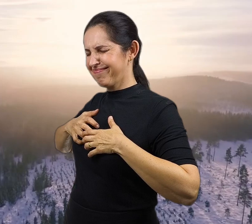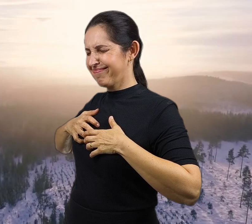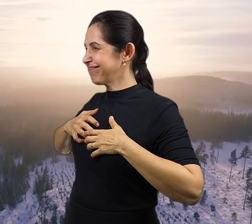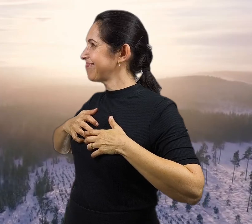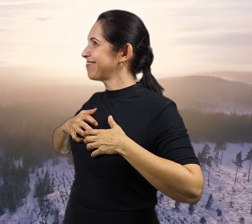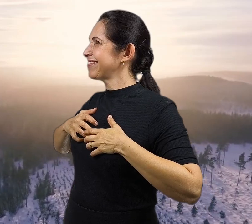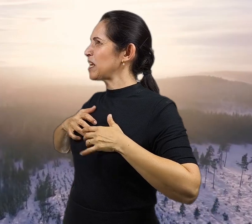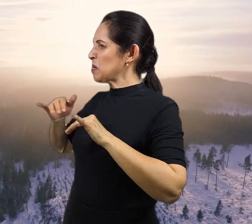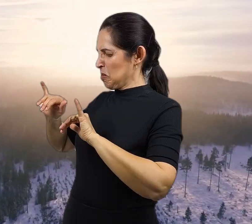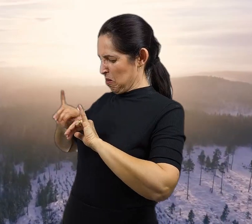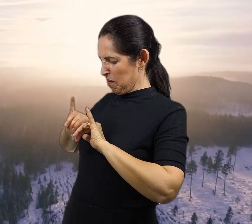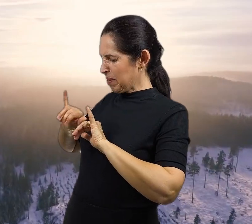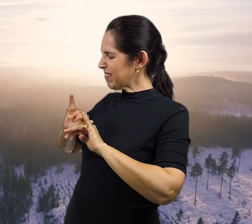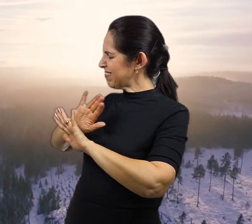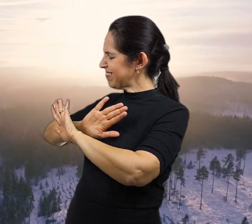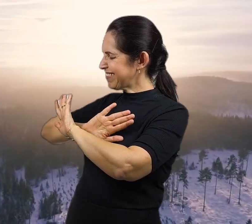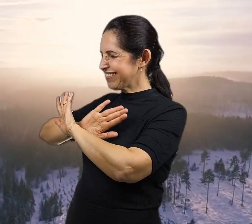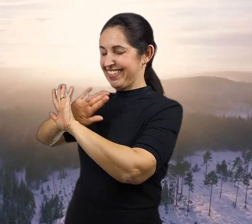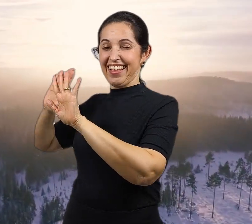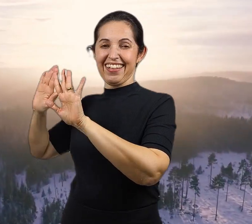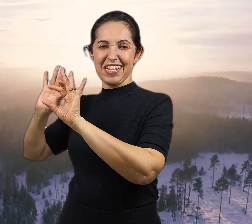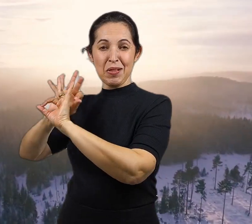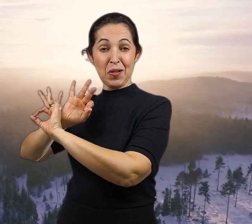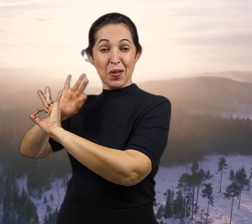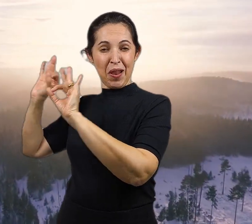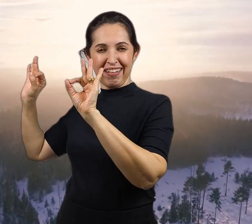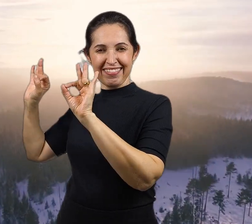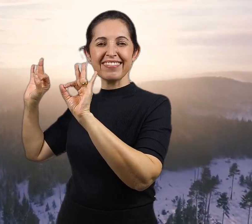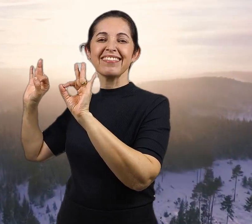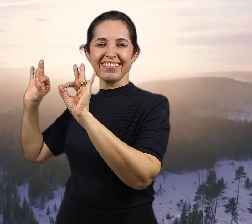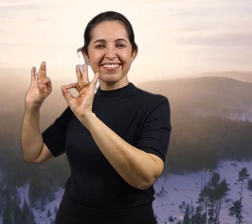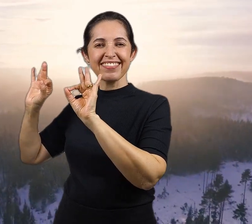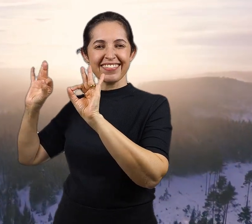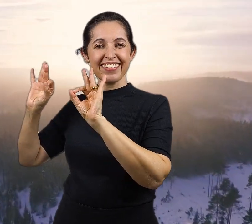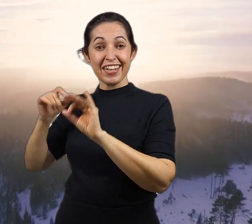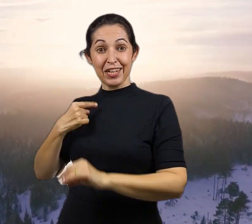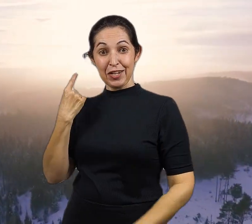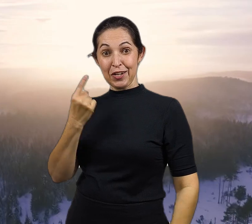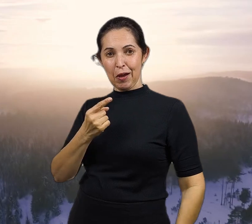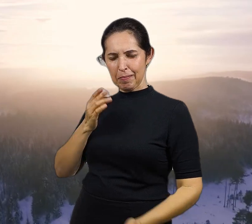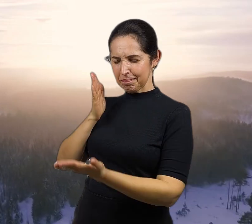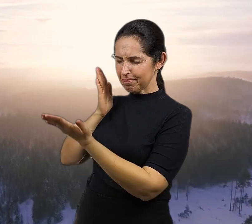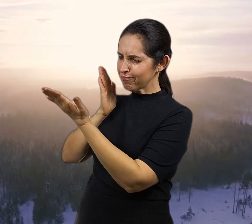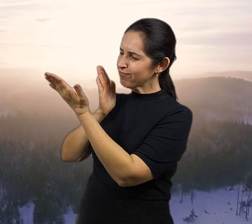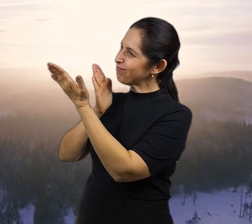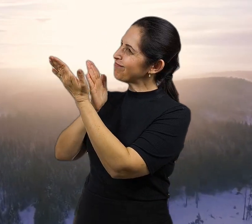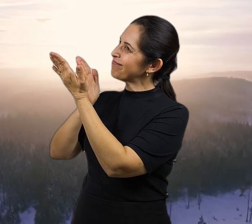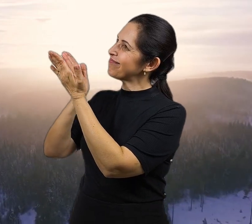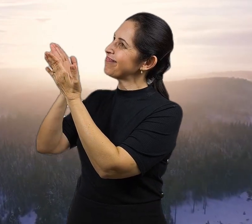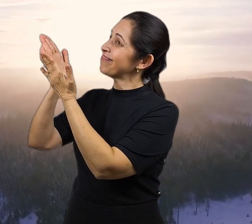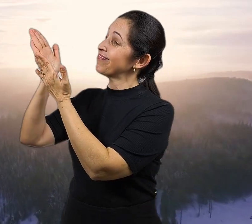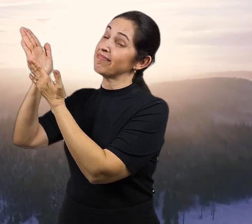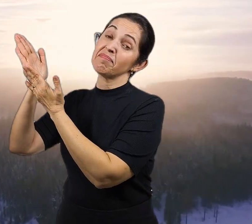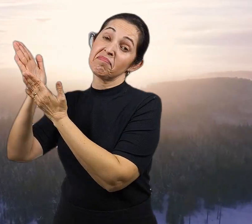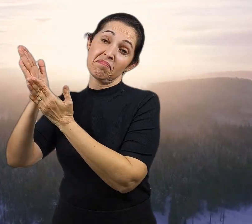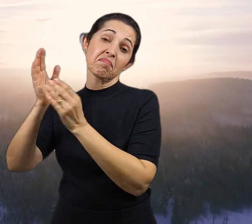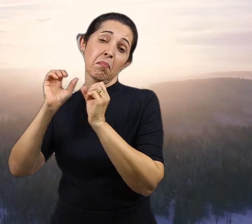estamos caminhando em direção à Canaã celestial, nós passaremos por montes e vales. E é isso que o Senhor quer nos